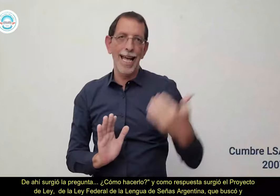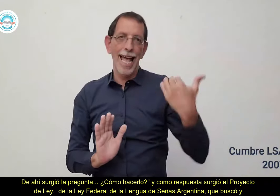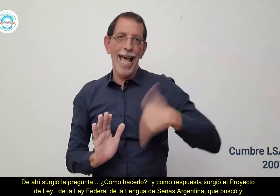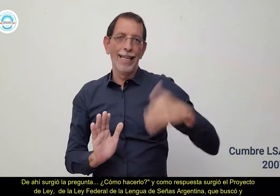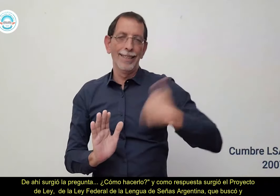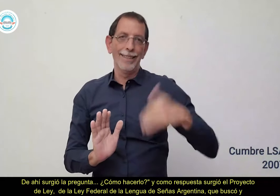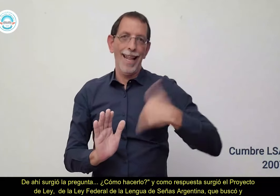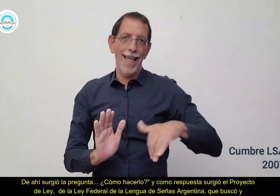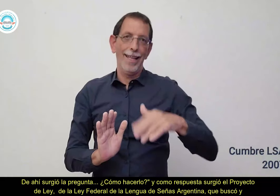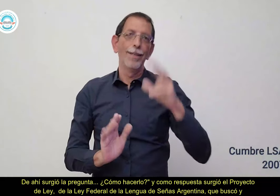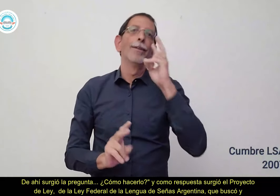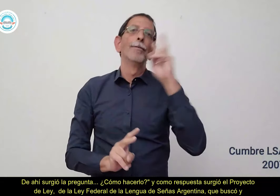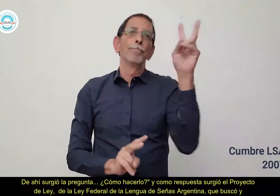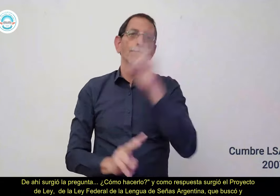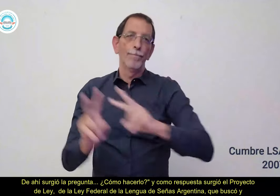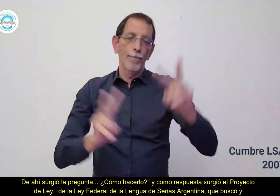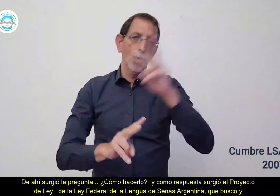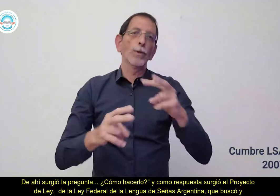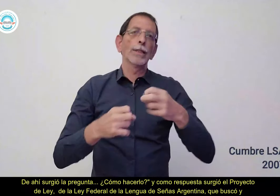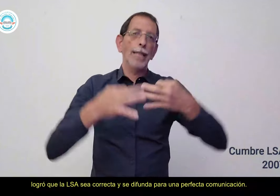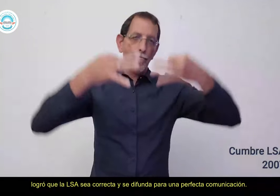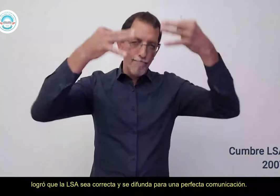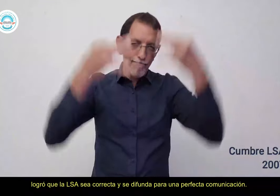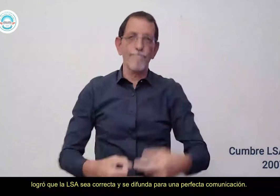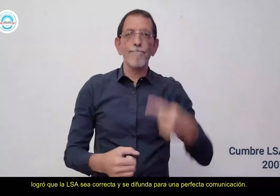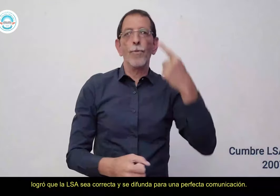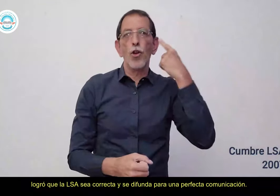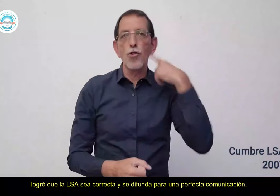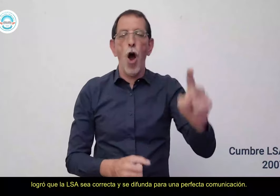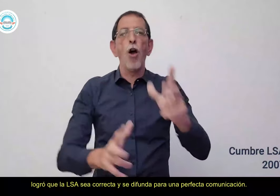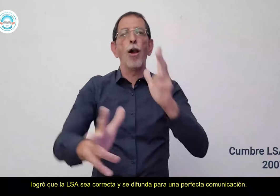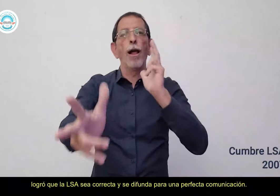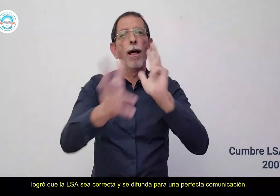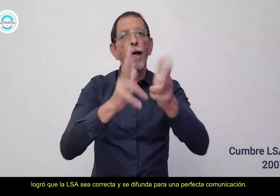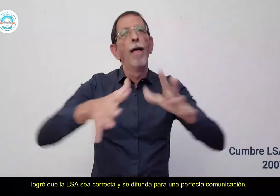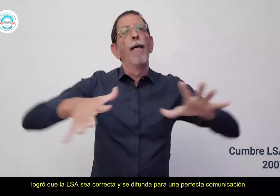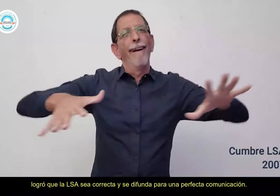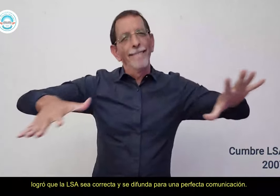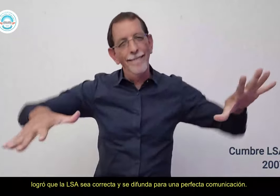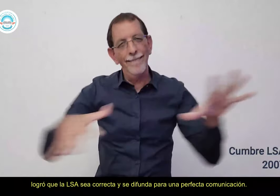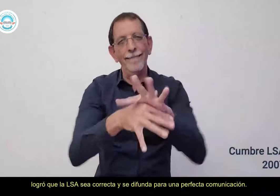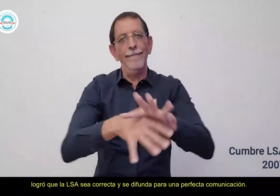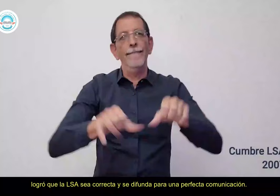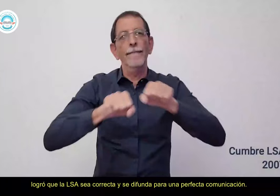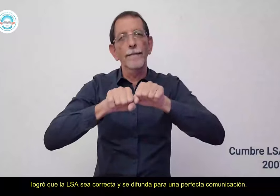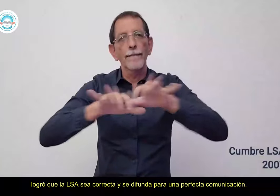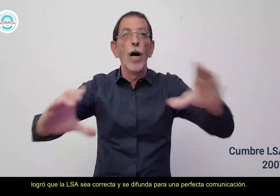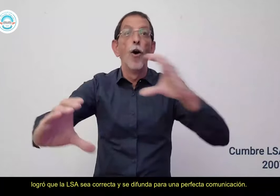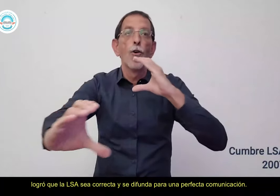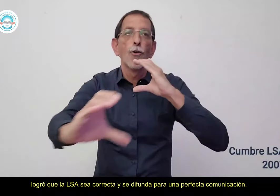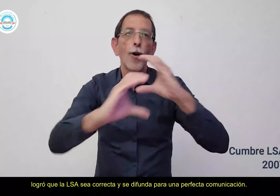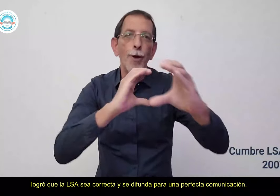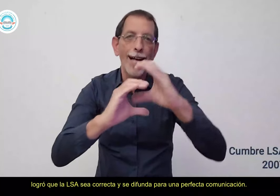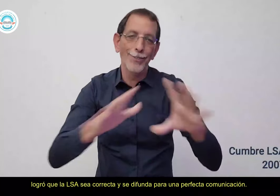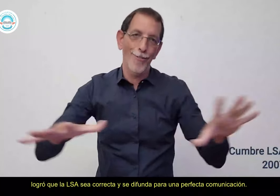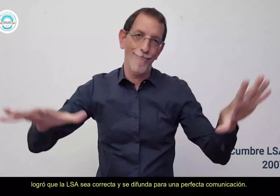Argentina, que buscó y logró que la lengua de señas sea correcta y se difunda para una